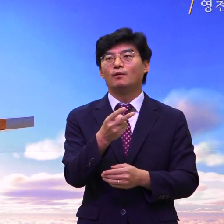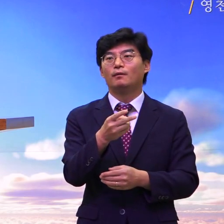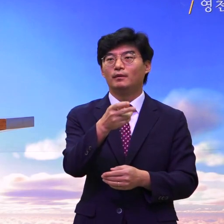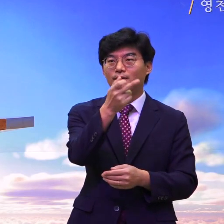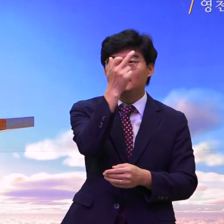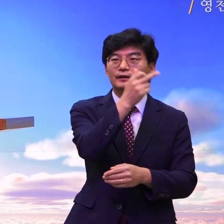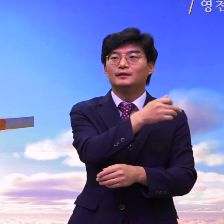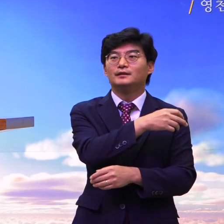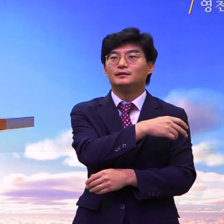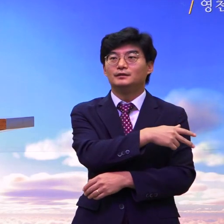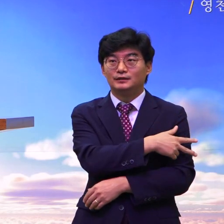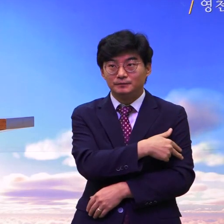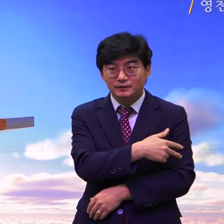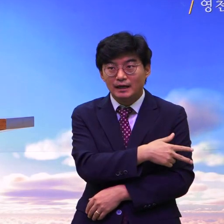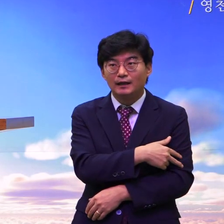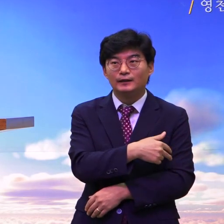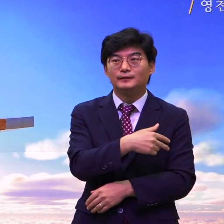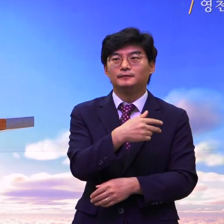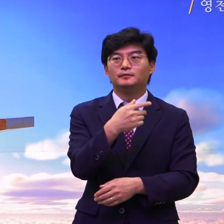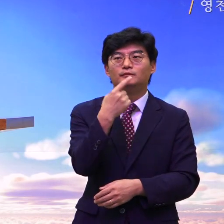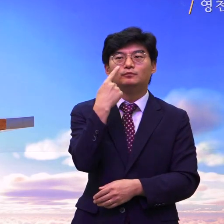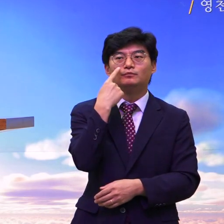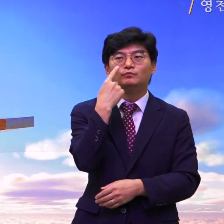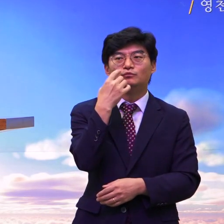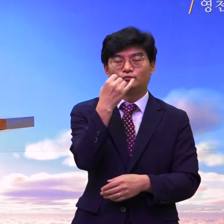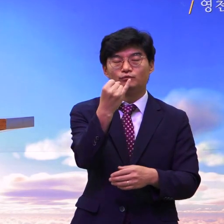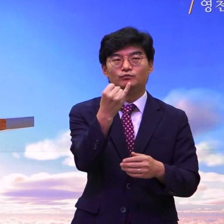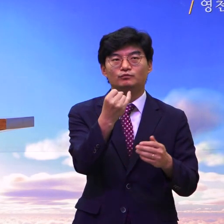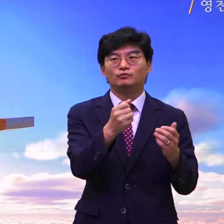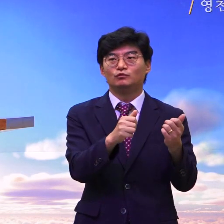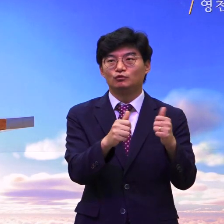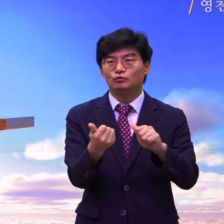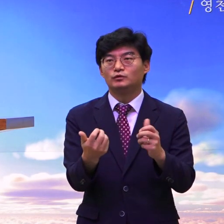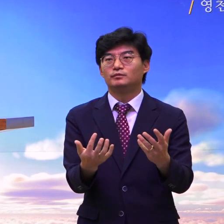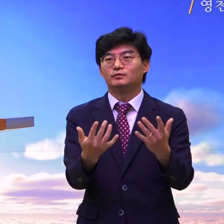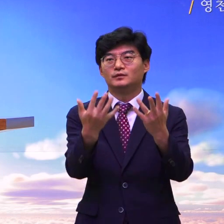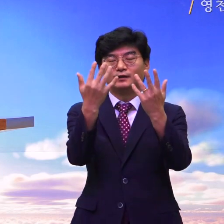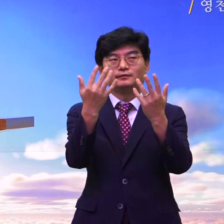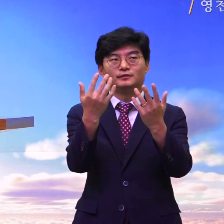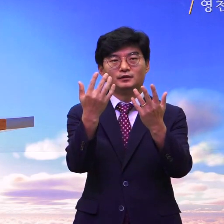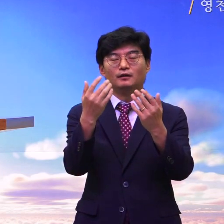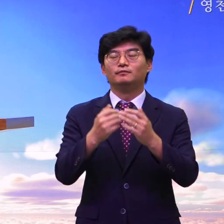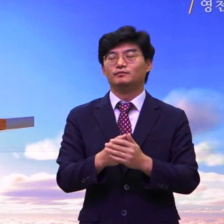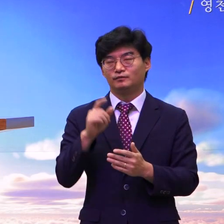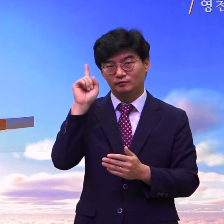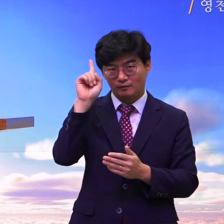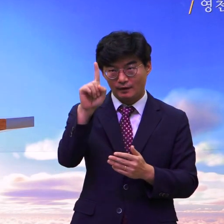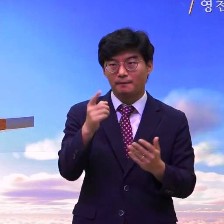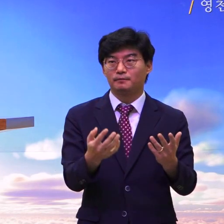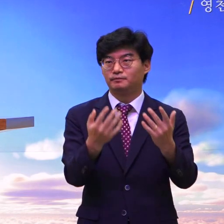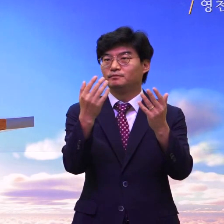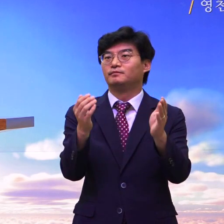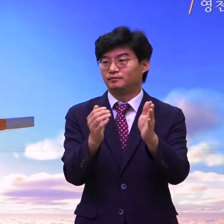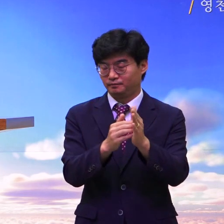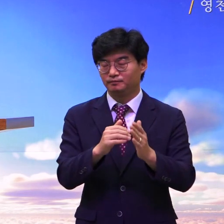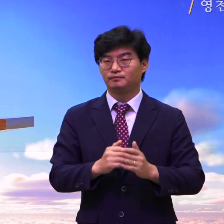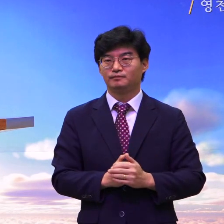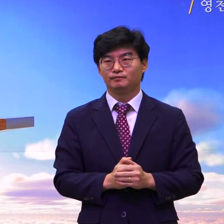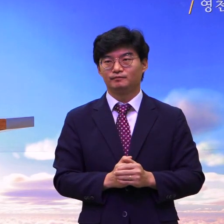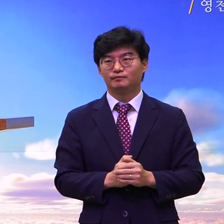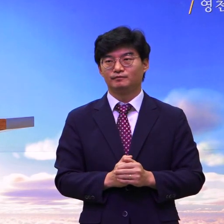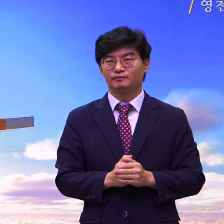송종석 집사님 모친상을 당하여서 장례 중에 있습니다. 내일 발인이 있는데요. 교회에서 의뢰를 다녀왔고요. 여러분